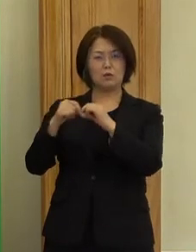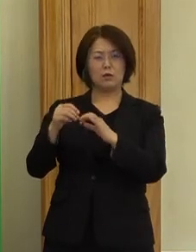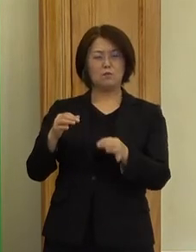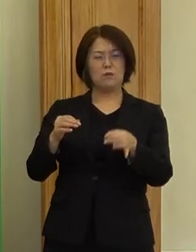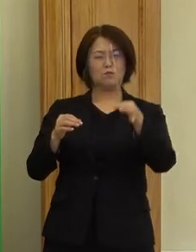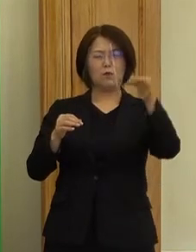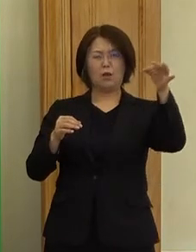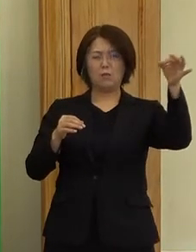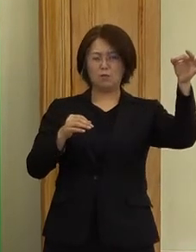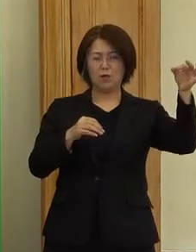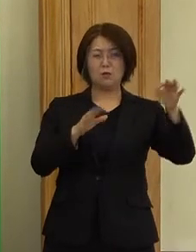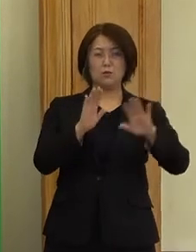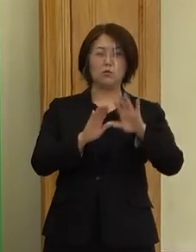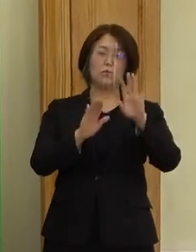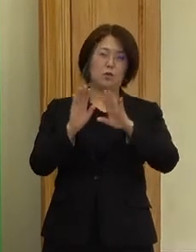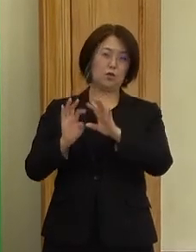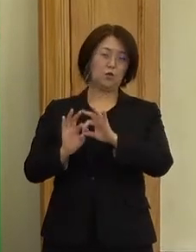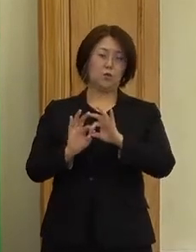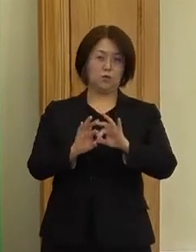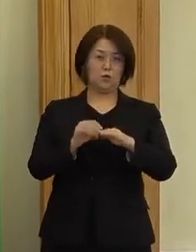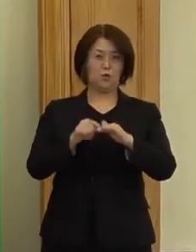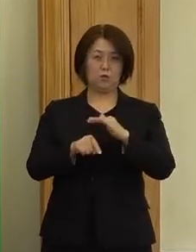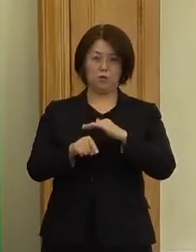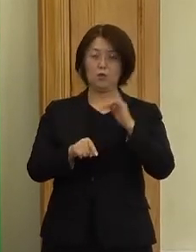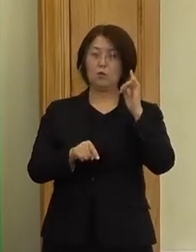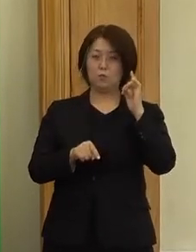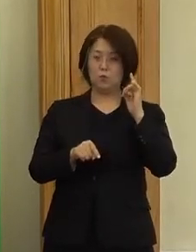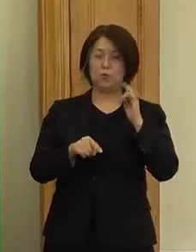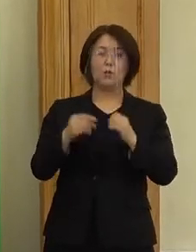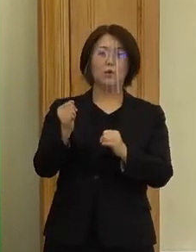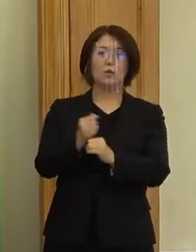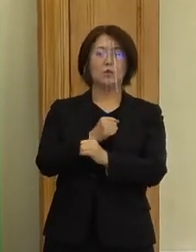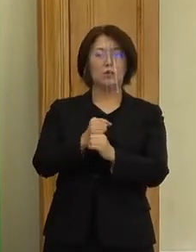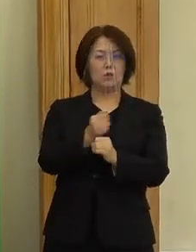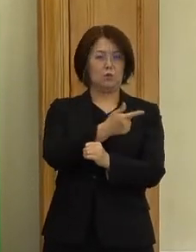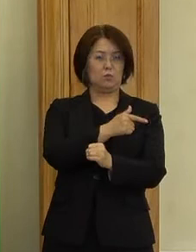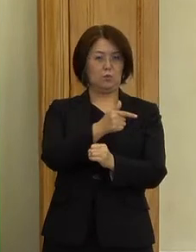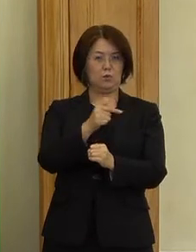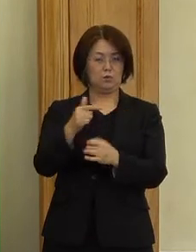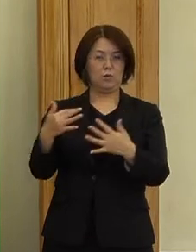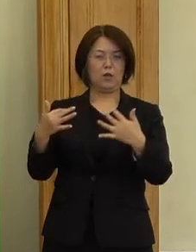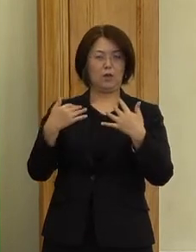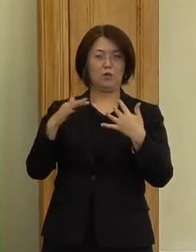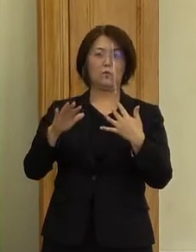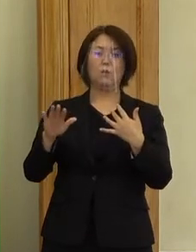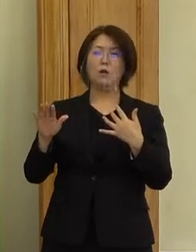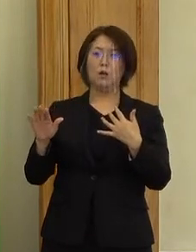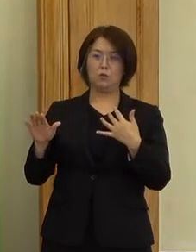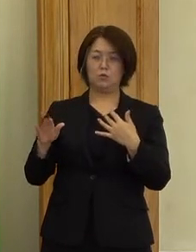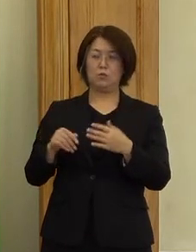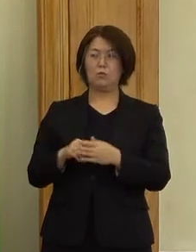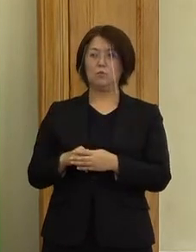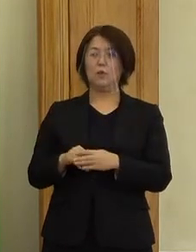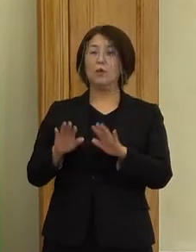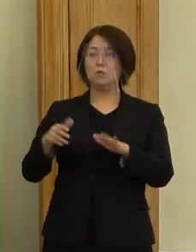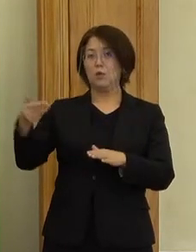。そしてそれはさまざまな産業に影響を及ぼしていますが、今